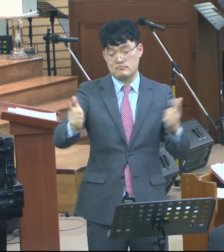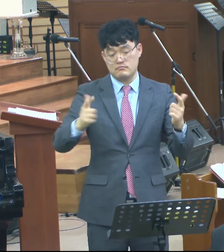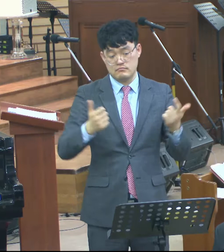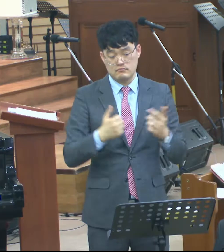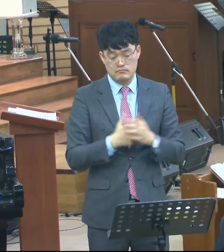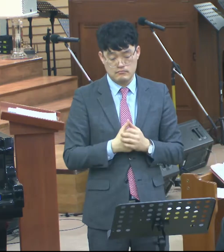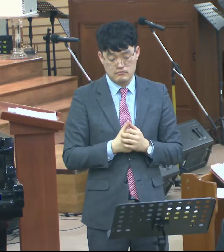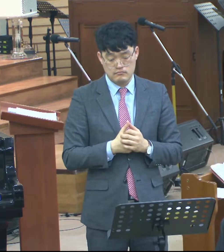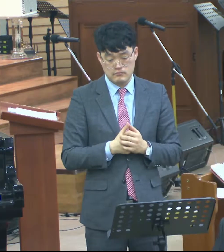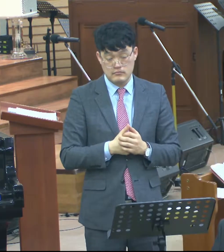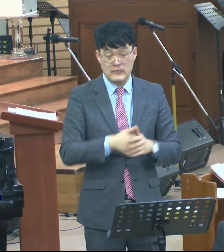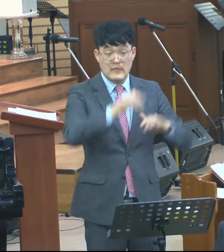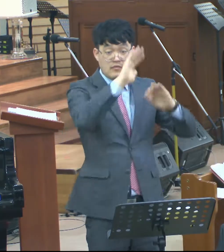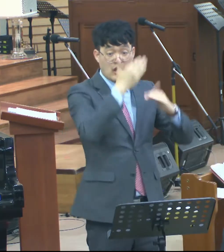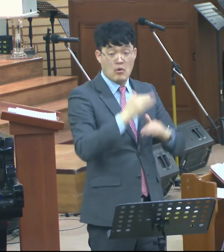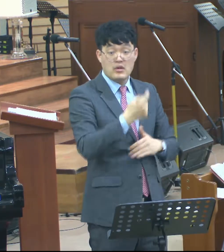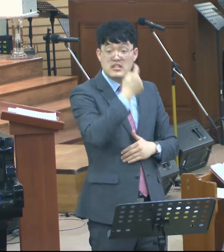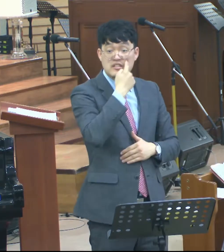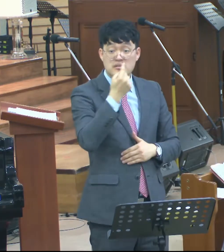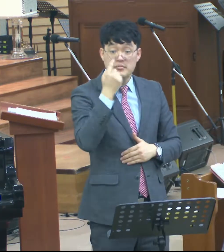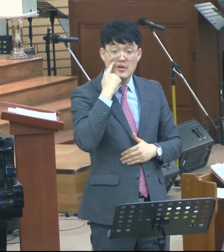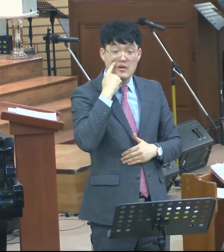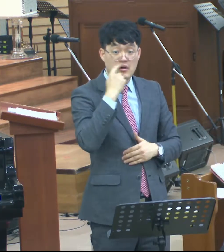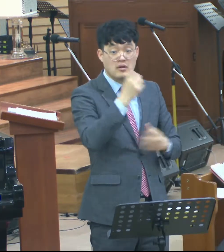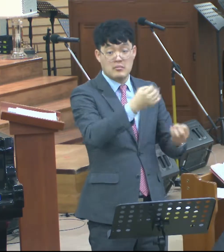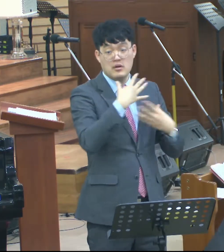내용 증명을 받고 고발을 당해도 아닌 건 아닌 거예요.